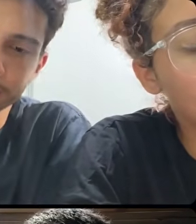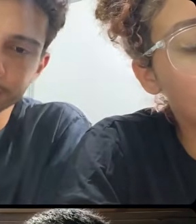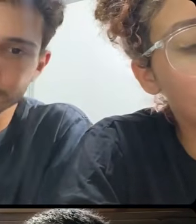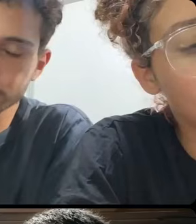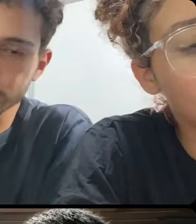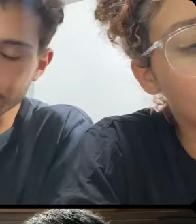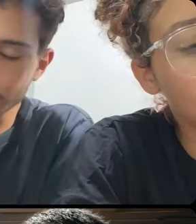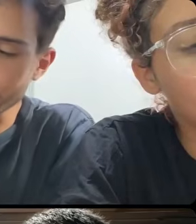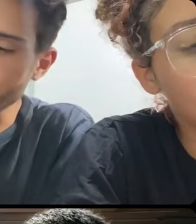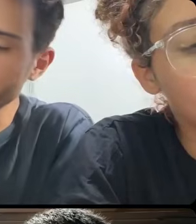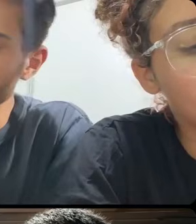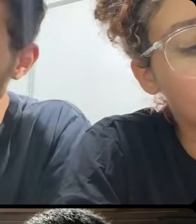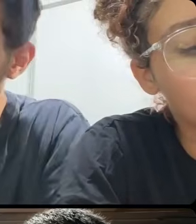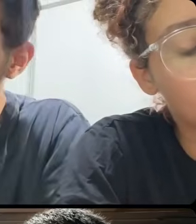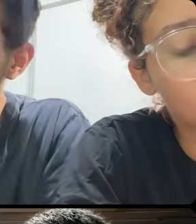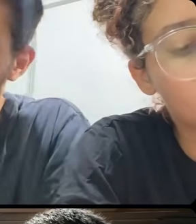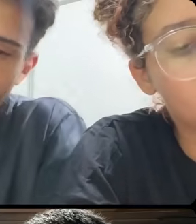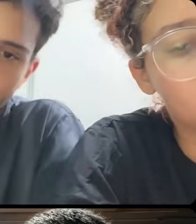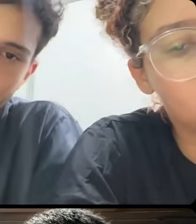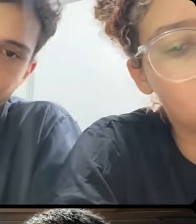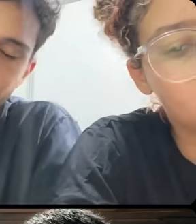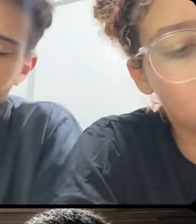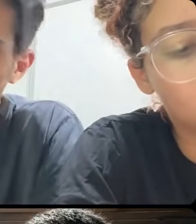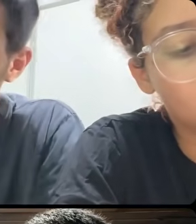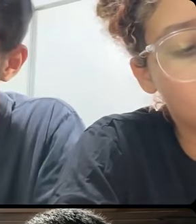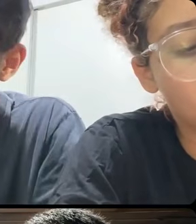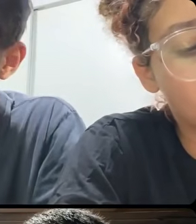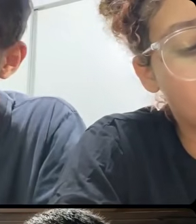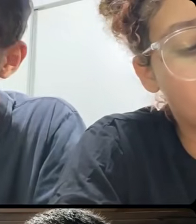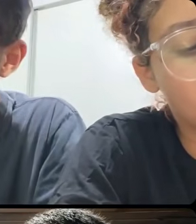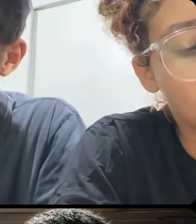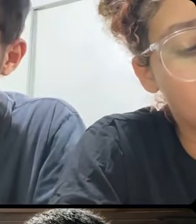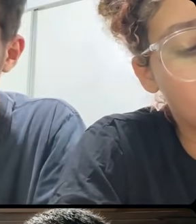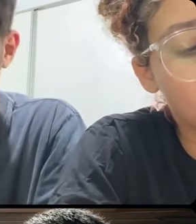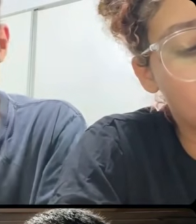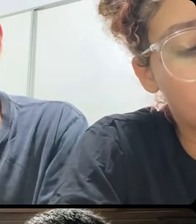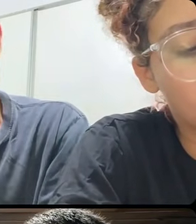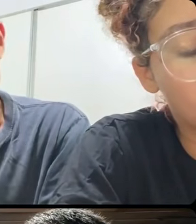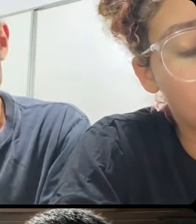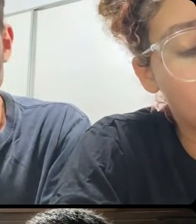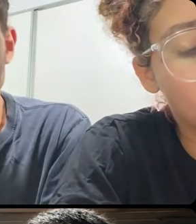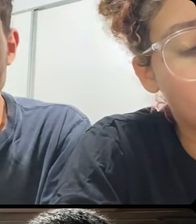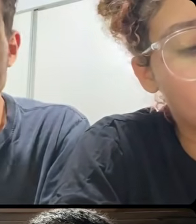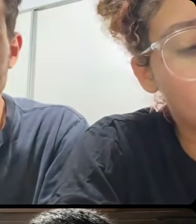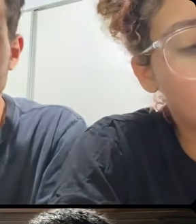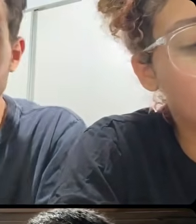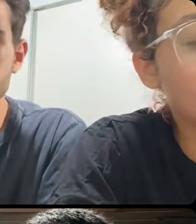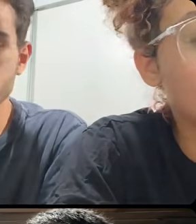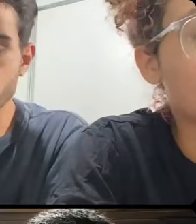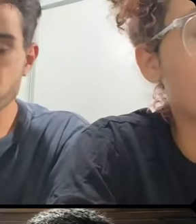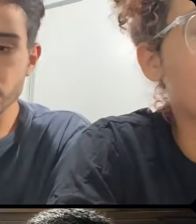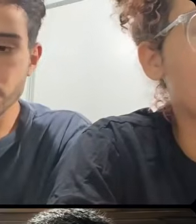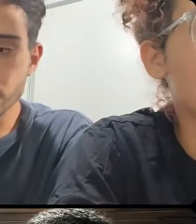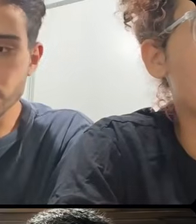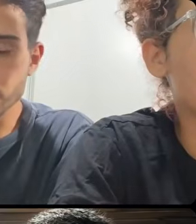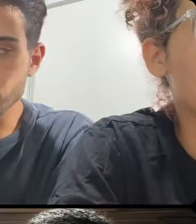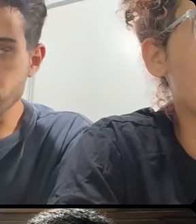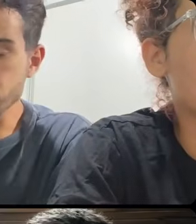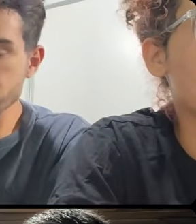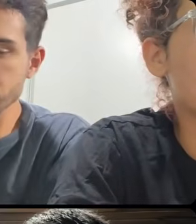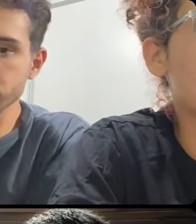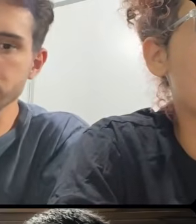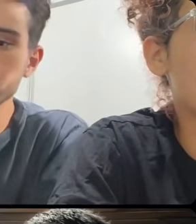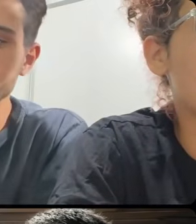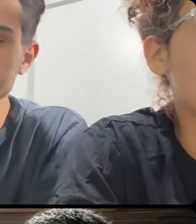que a gente, né, para missão e tudo mais, é uma forma também de evangelismo, né, porque através das pinturas que a Rafa faz e